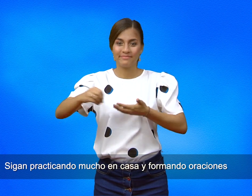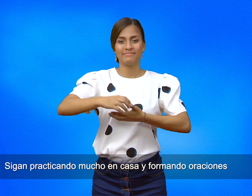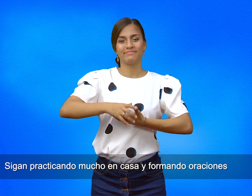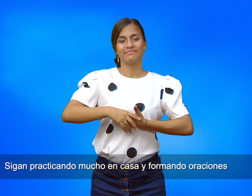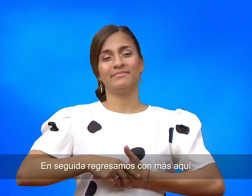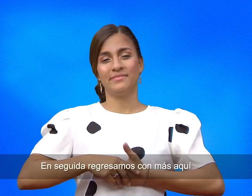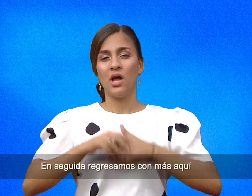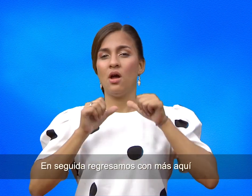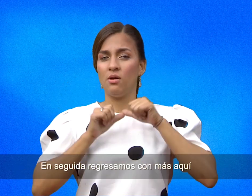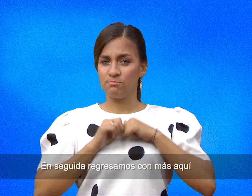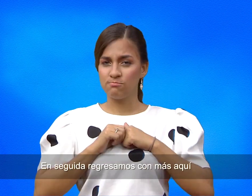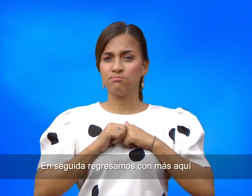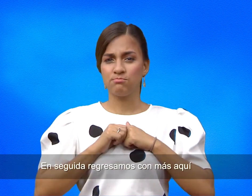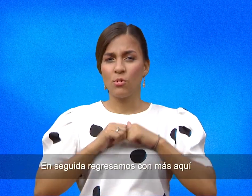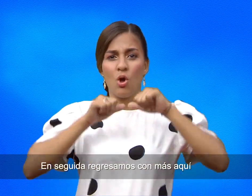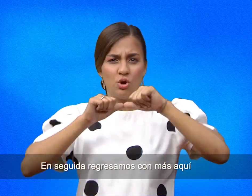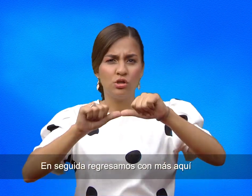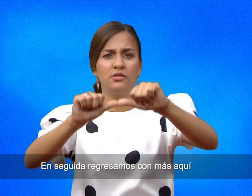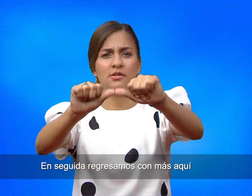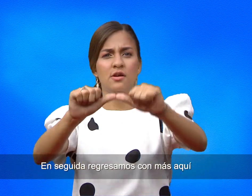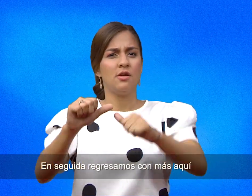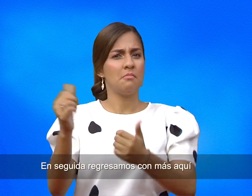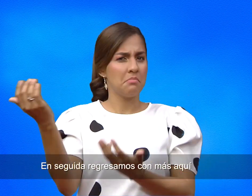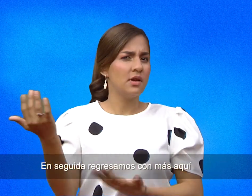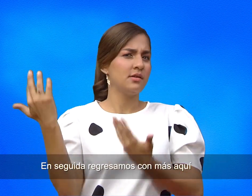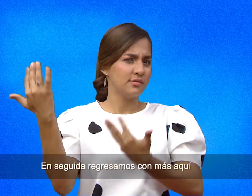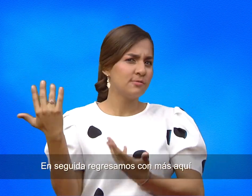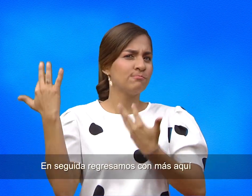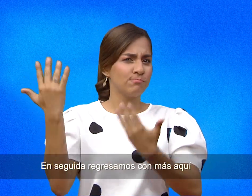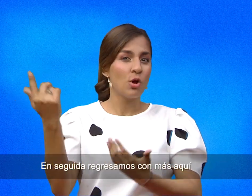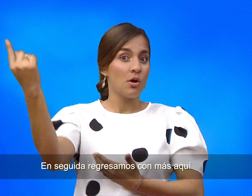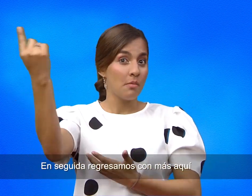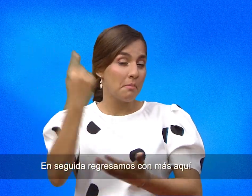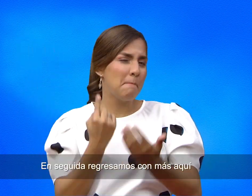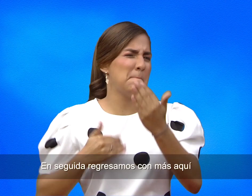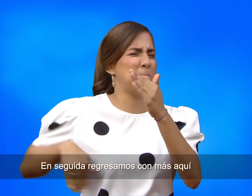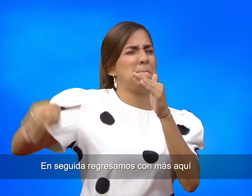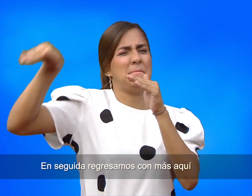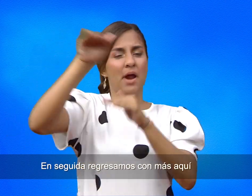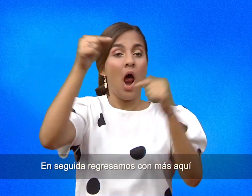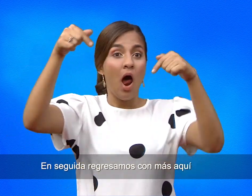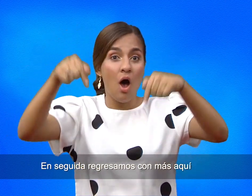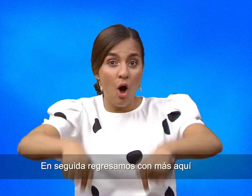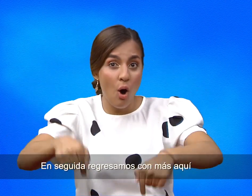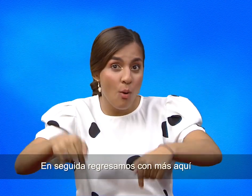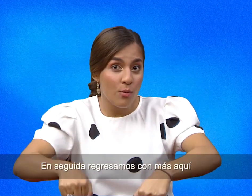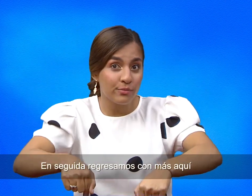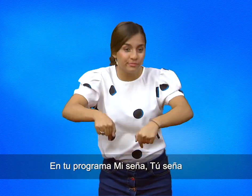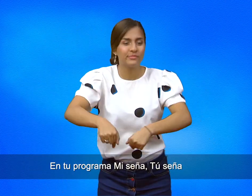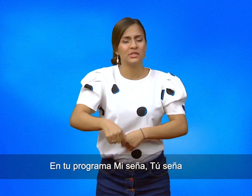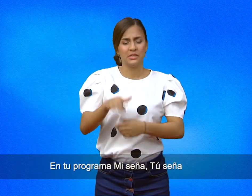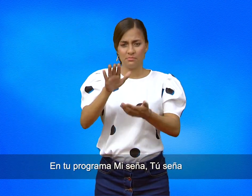oraciones. Y enseguida regresamos con más aquí en tu